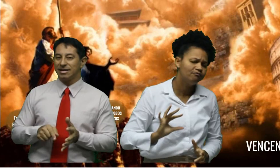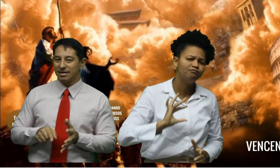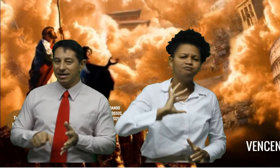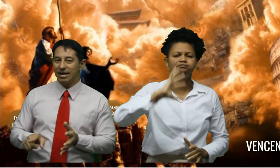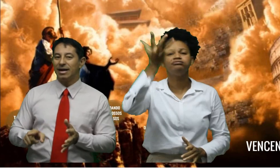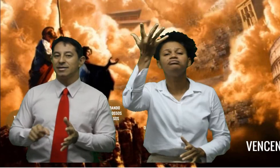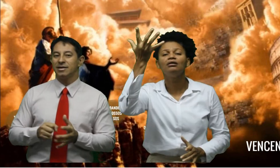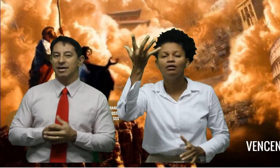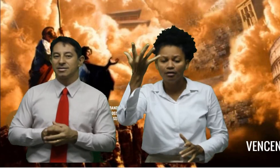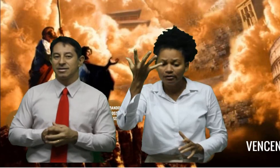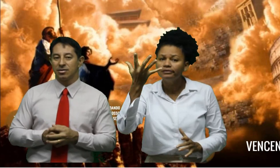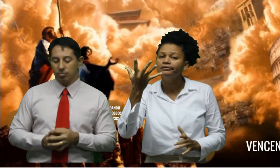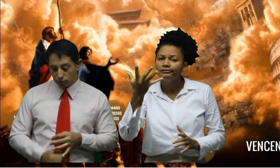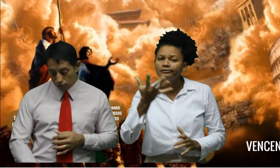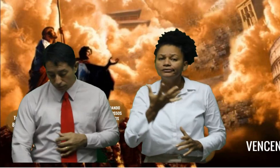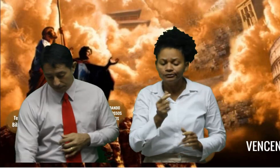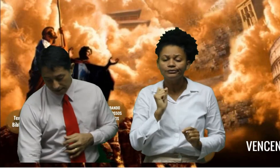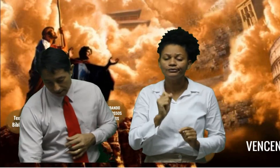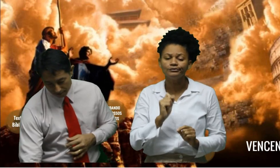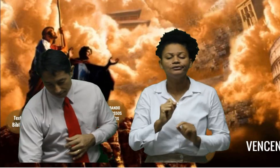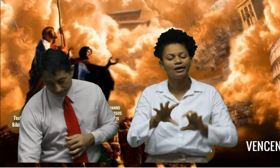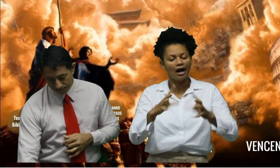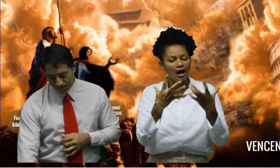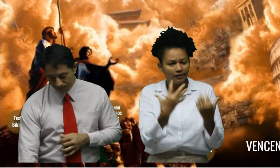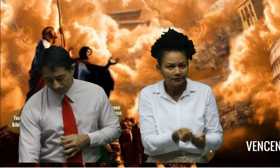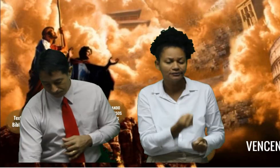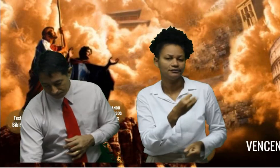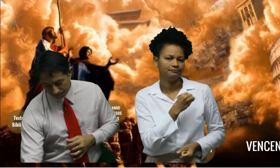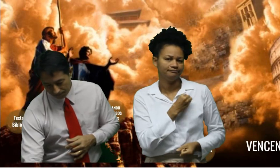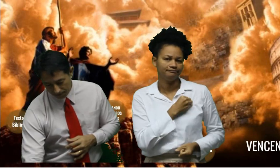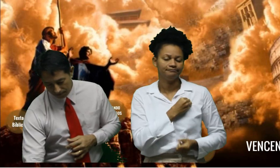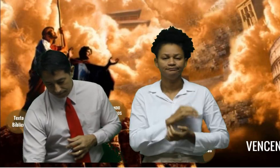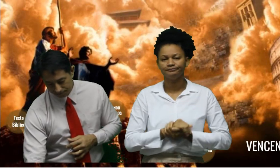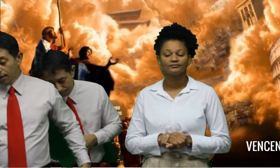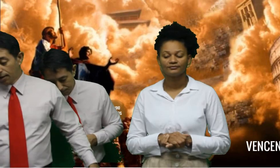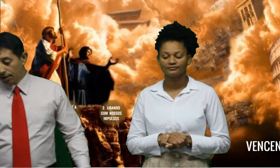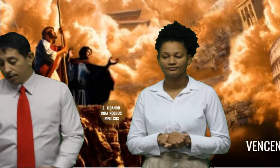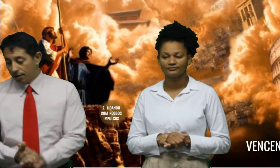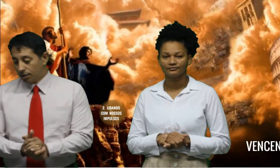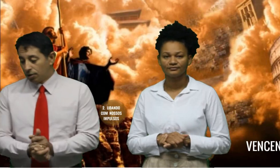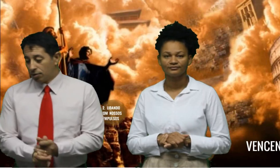para ceder à tentação do pecado.